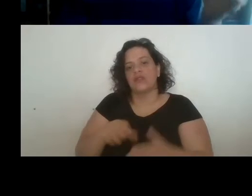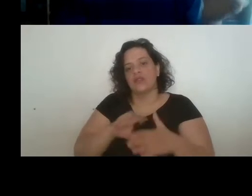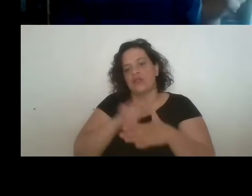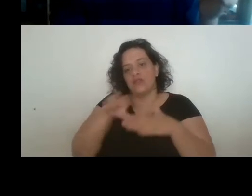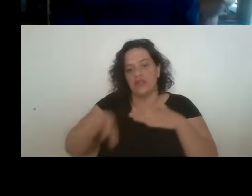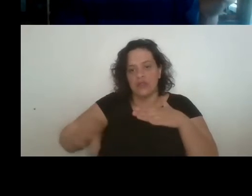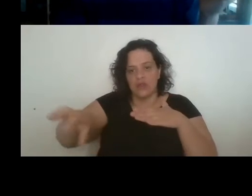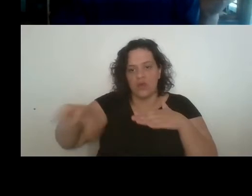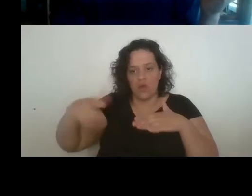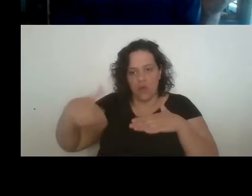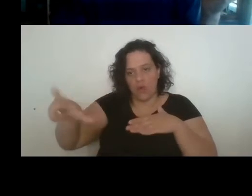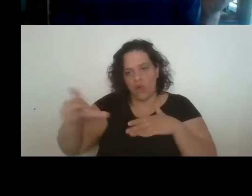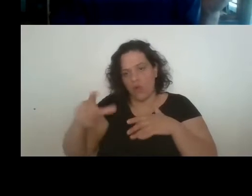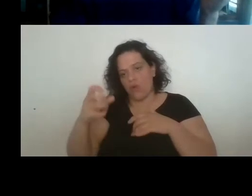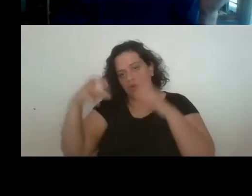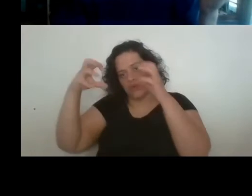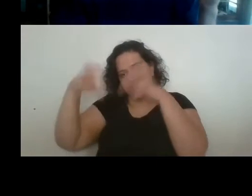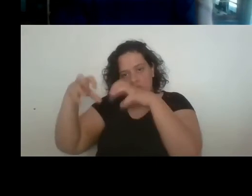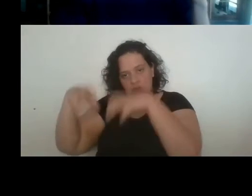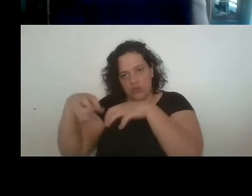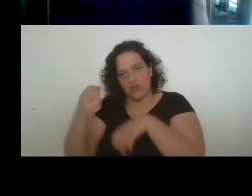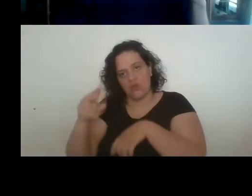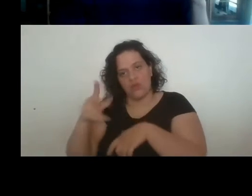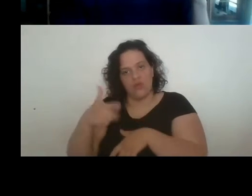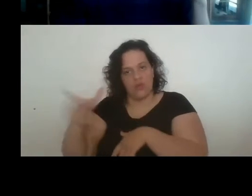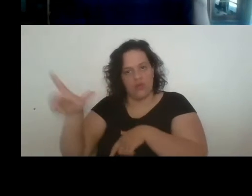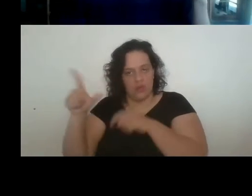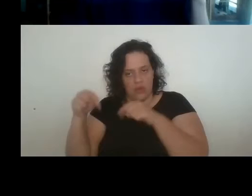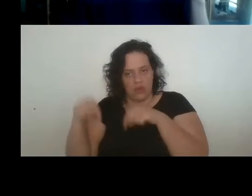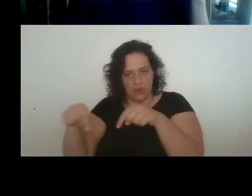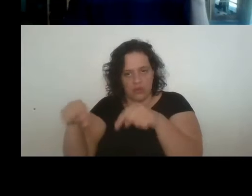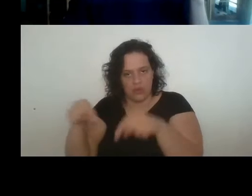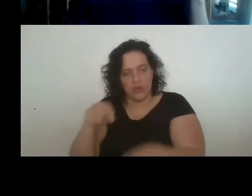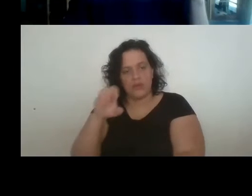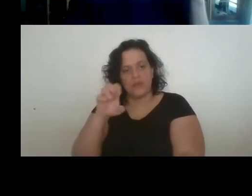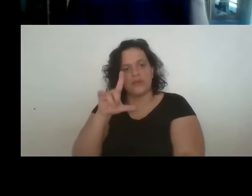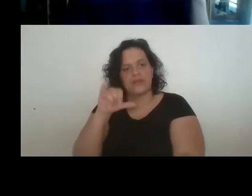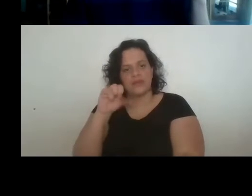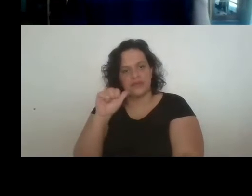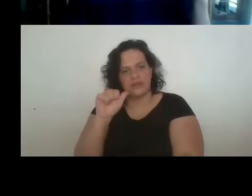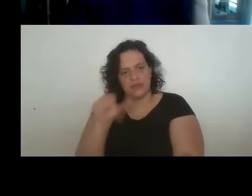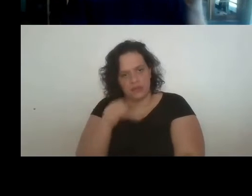de chuva, para uma outra estrutura. Elisa, pode seguir, por favor.